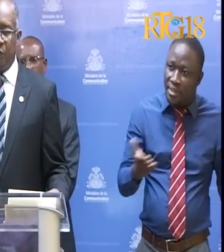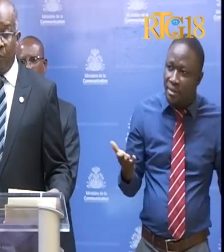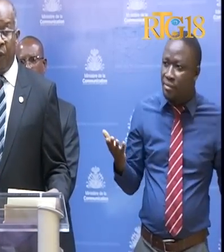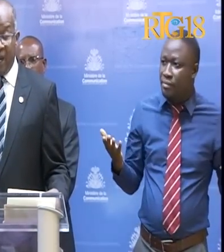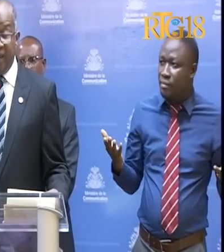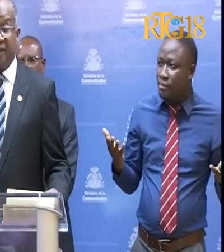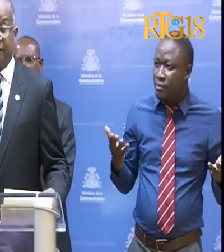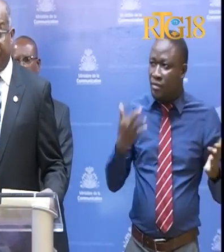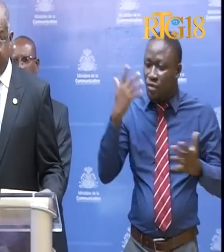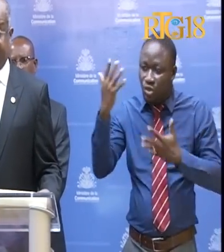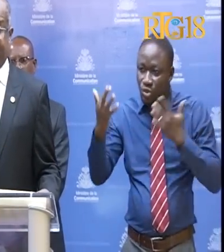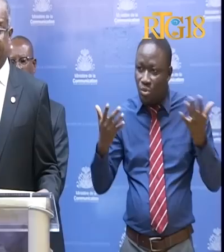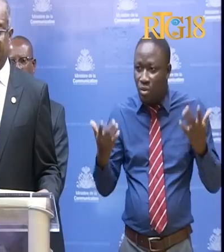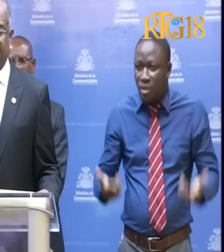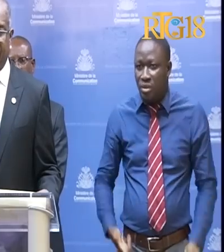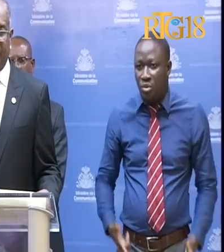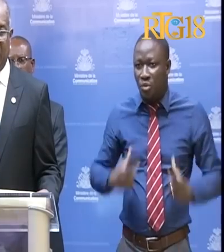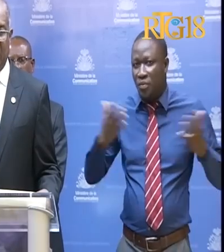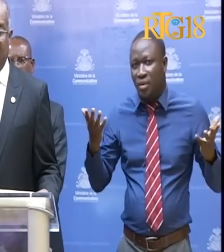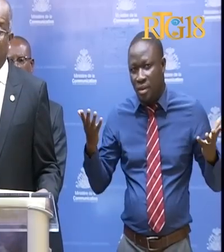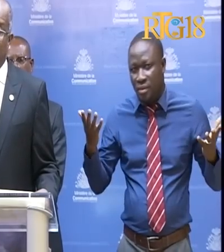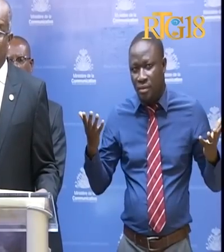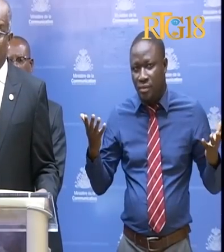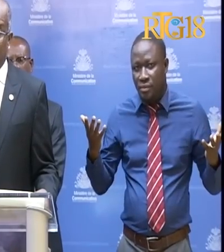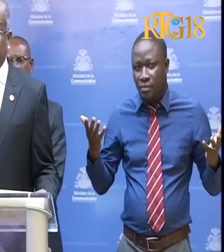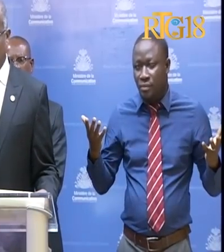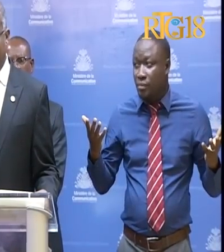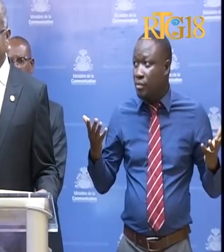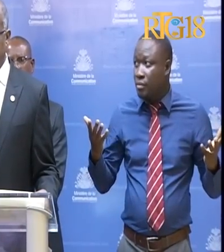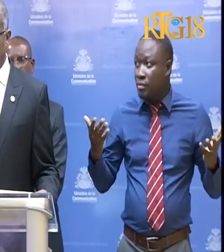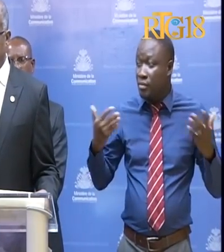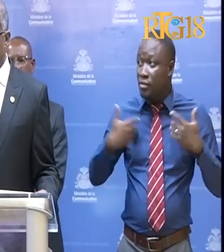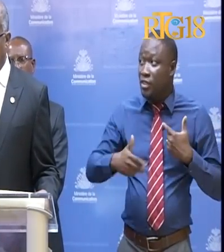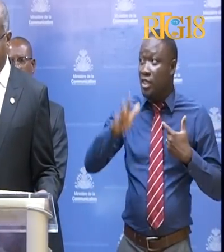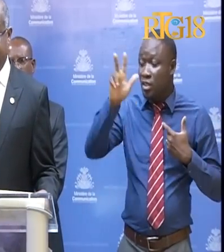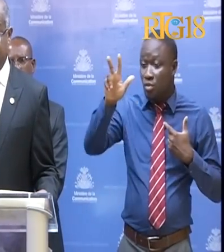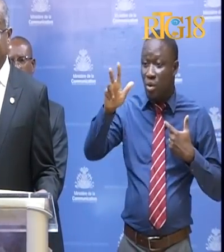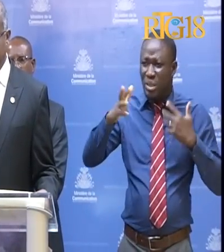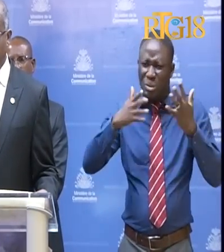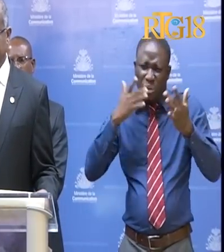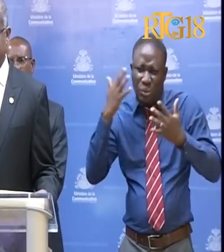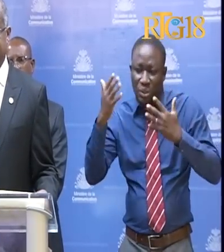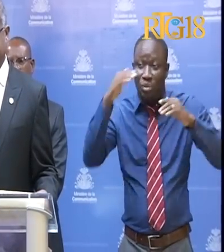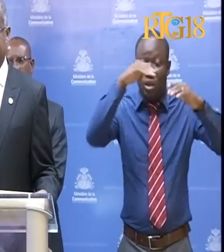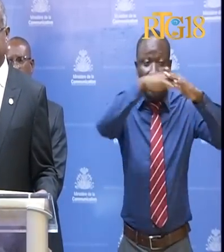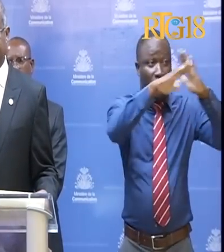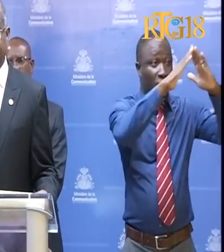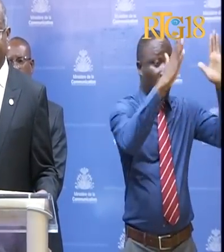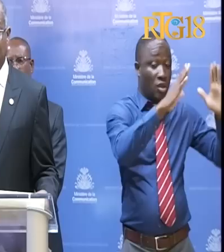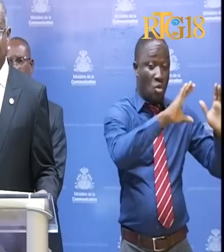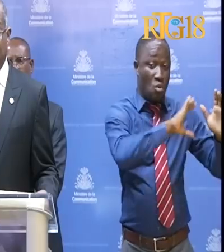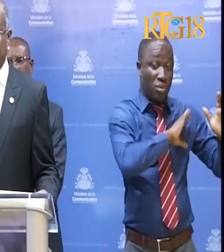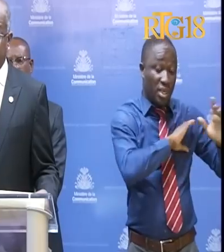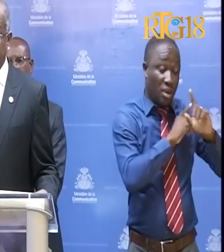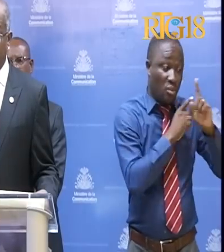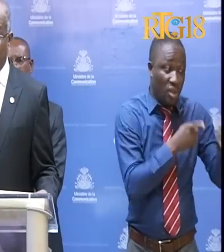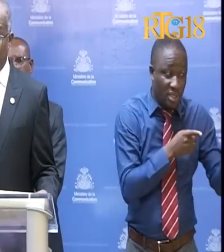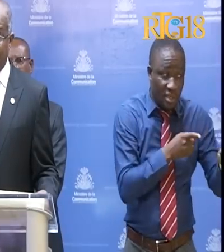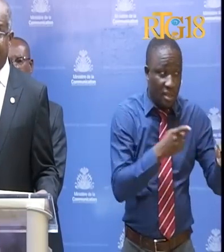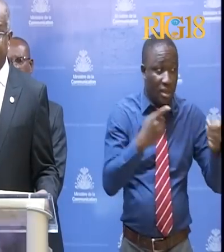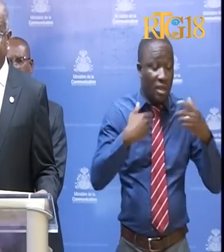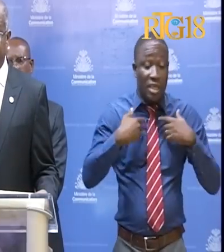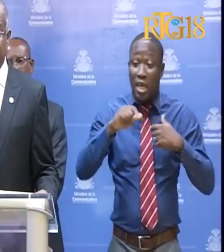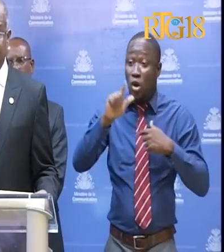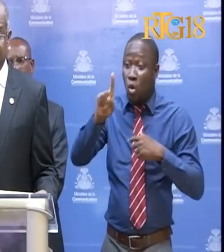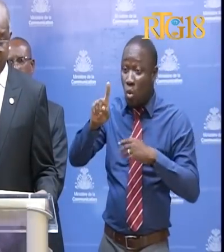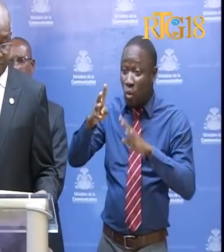Yo bwile vif. Yon toalade yo ki bwile an den komisari a, e gen yon